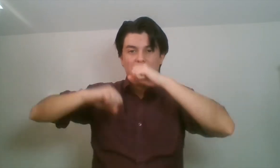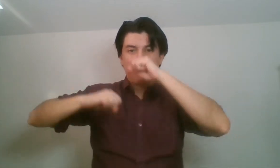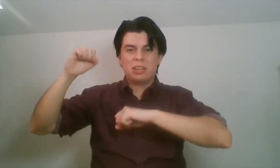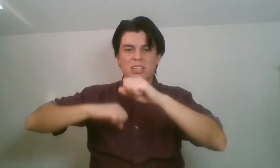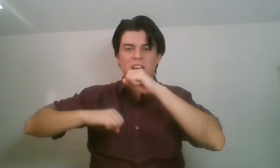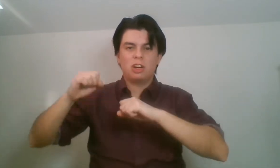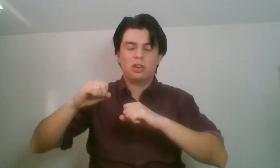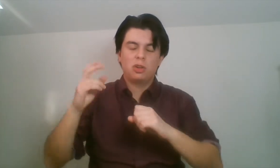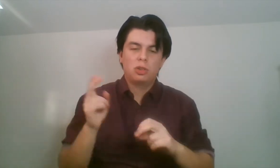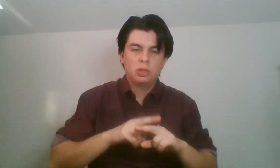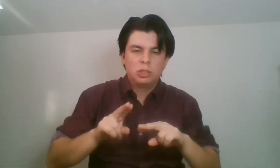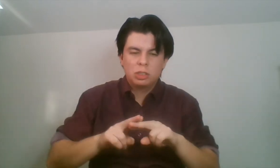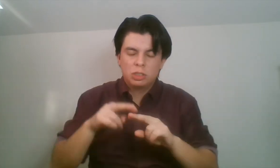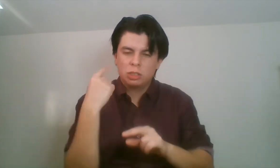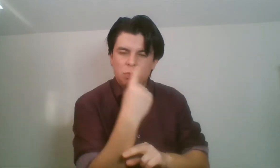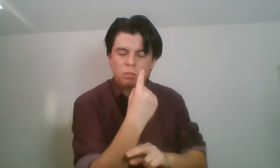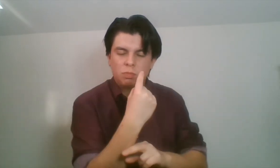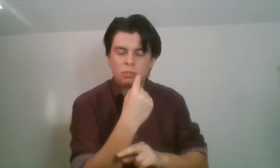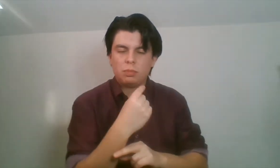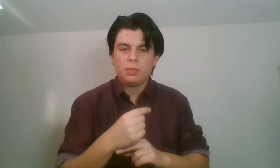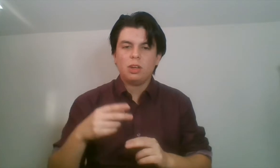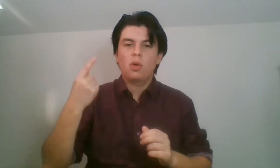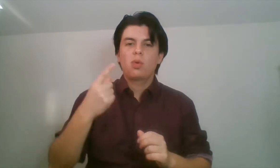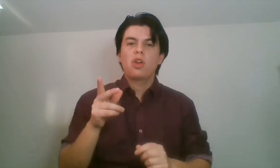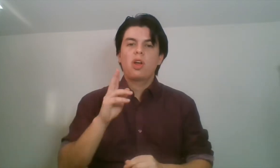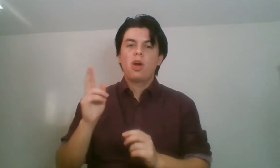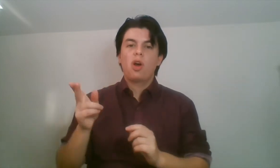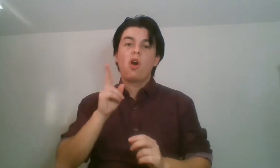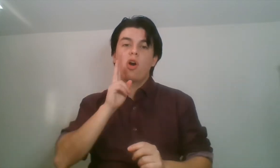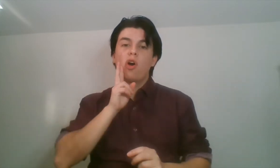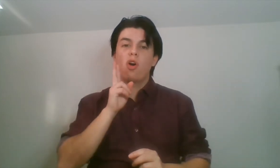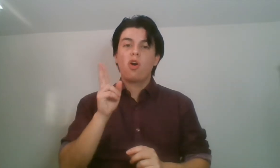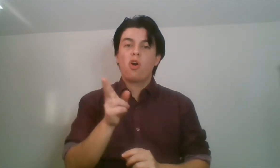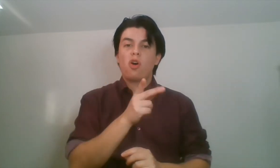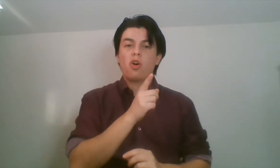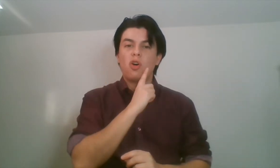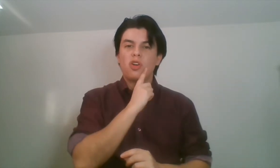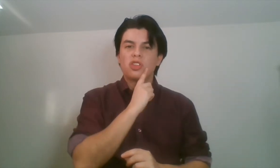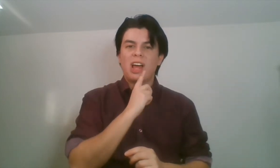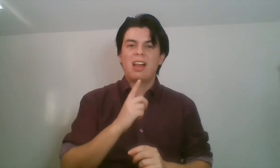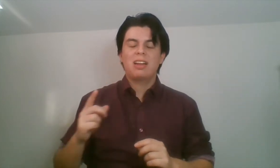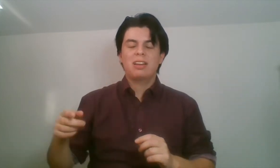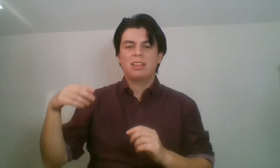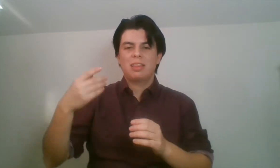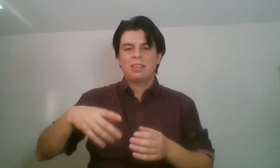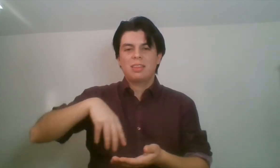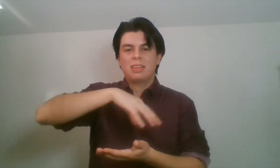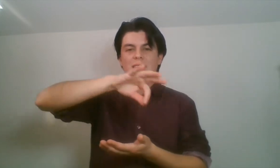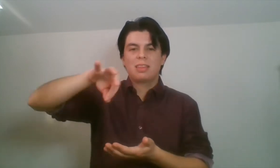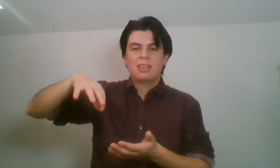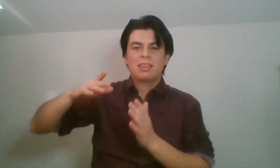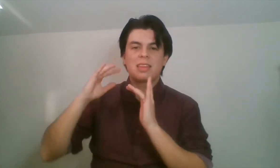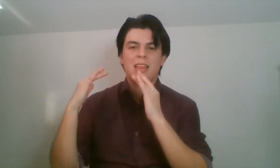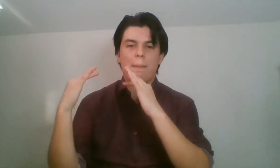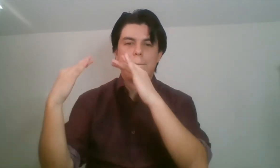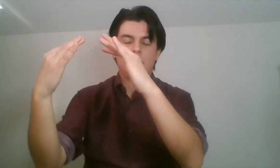Merced también había un edificio grande que estos mismos